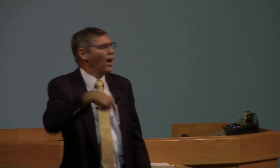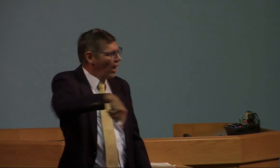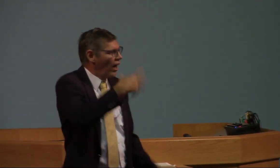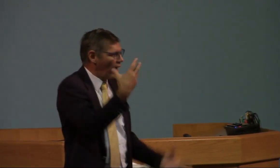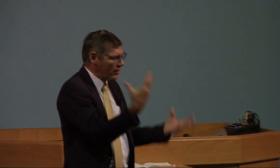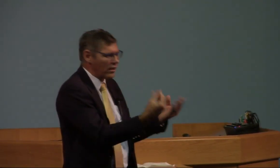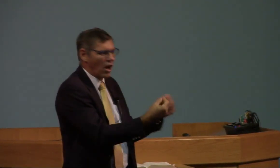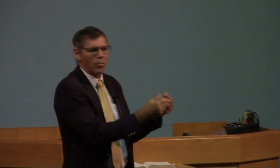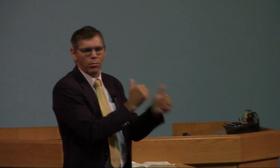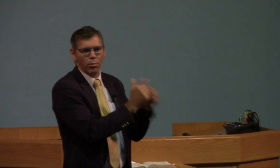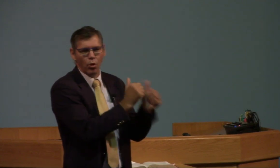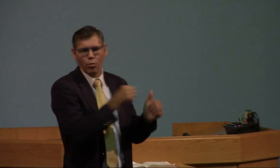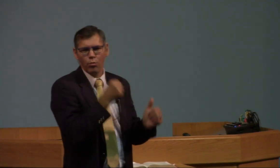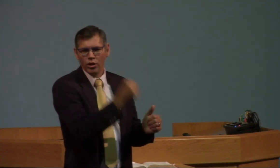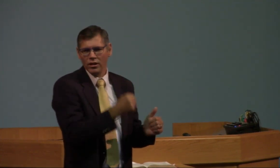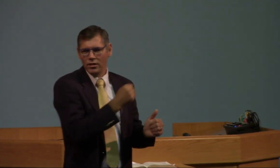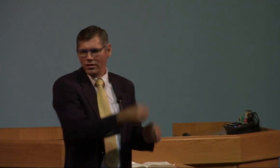gaan saam met broer Moses.